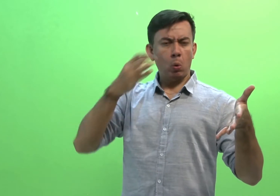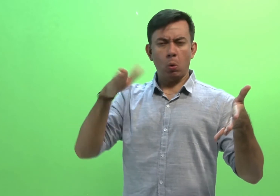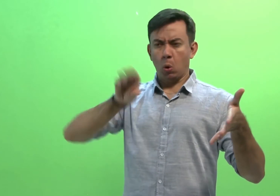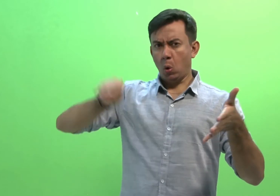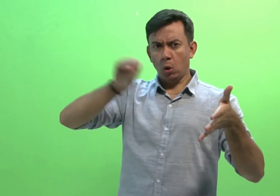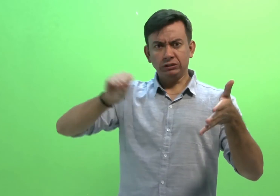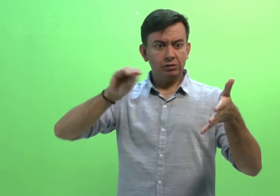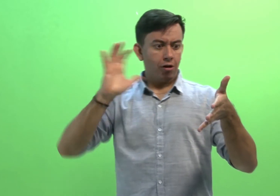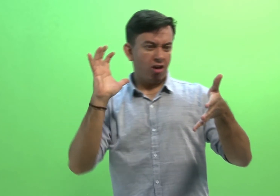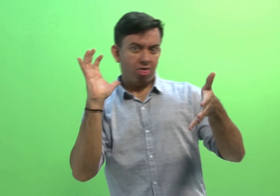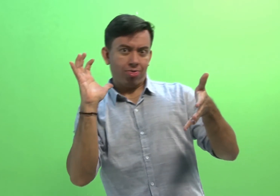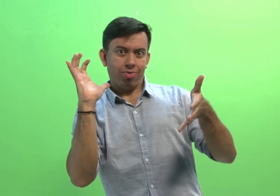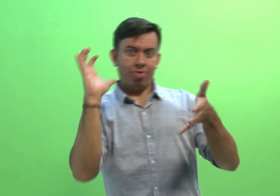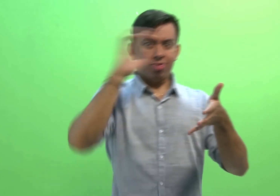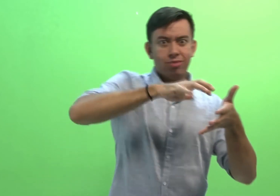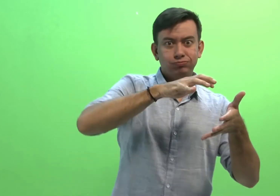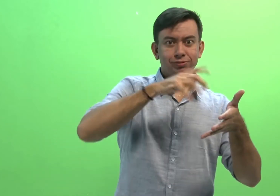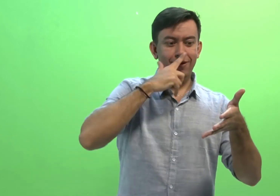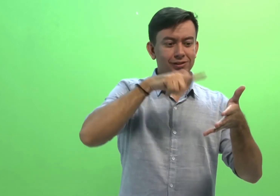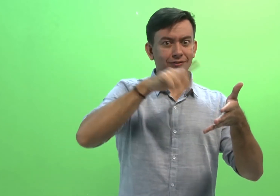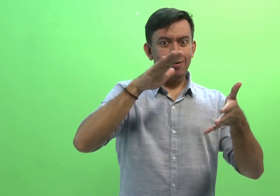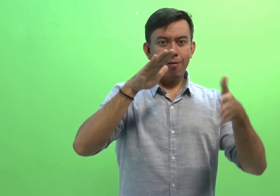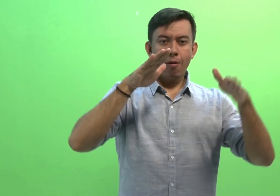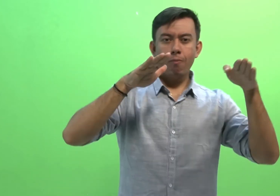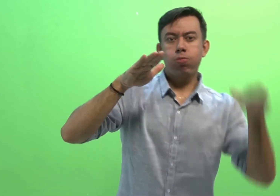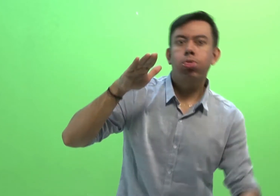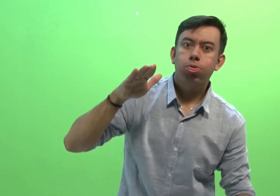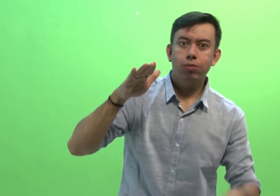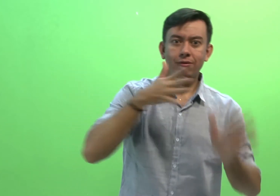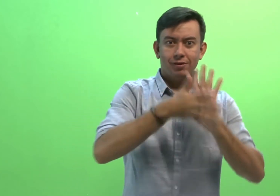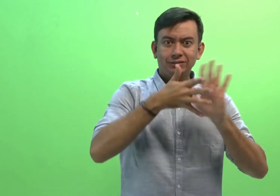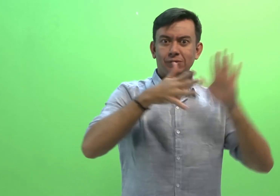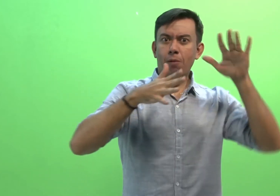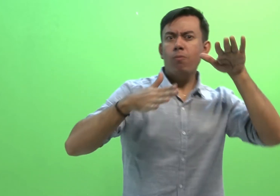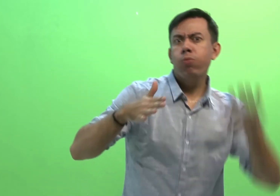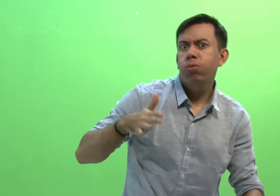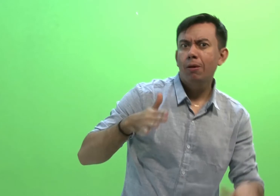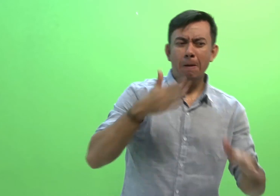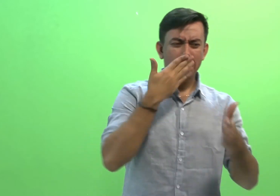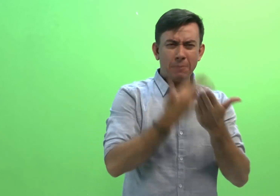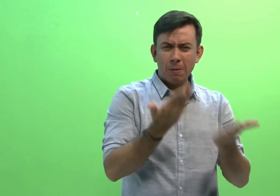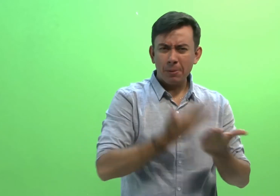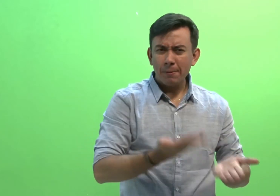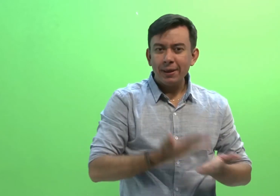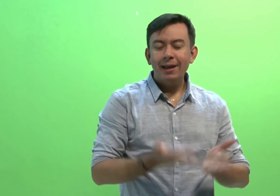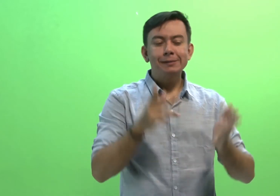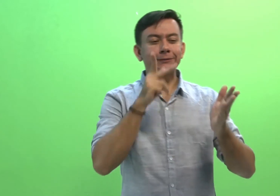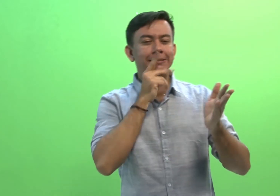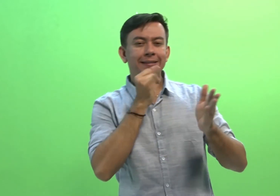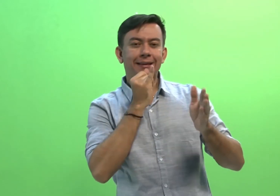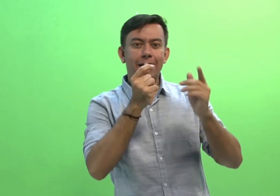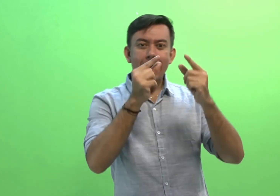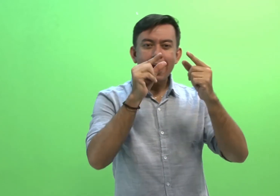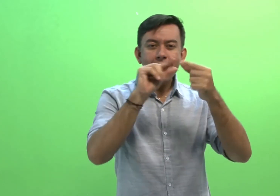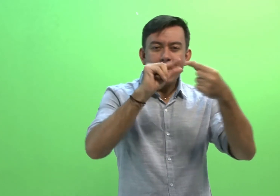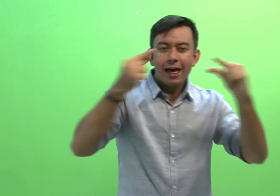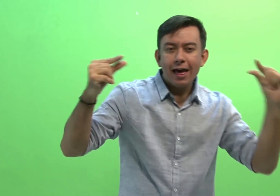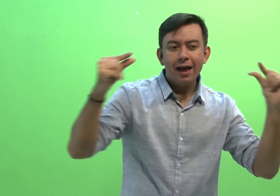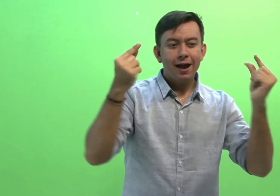Português ou outra língua oral vê a língua de sinais como uma língua sem valor, com perdas. Como se